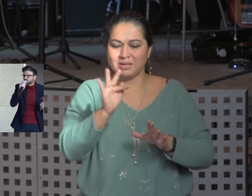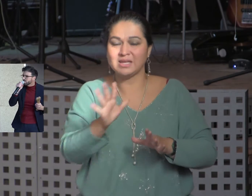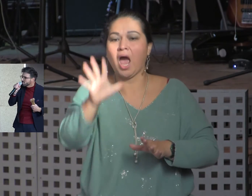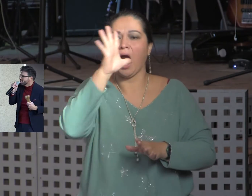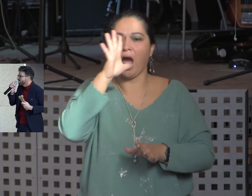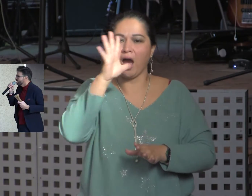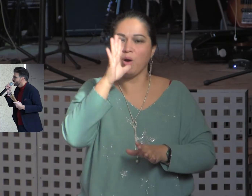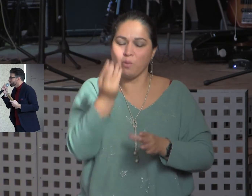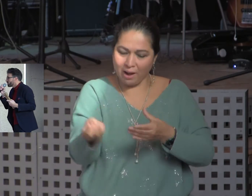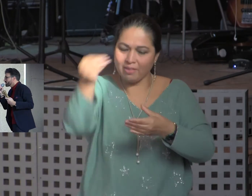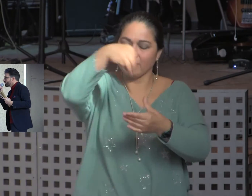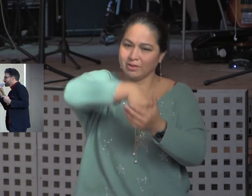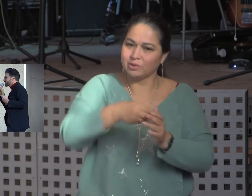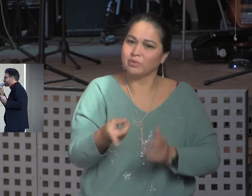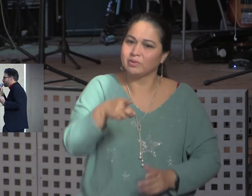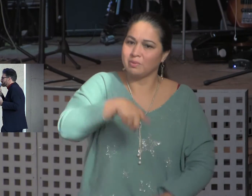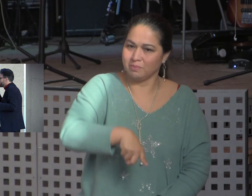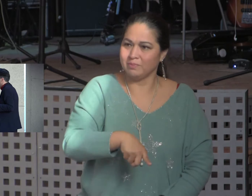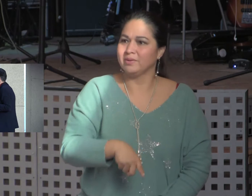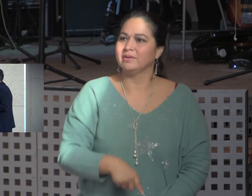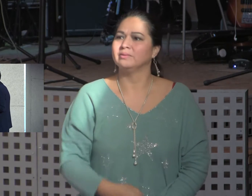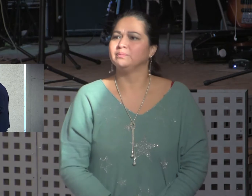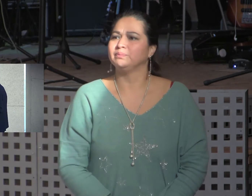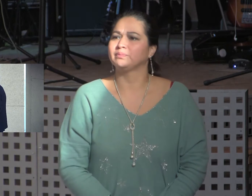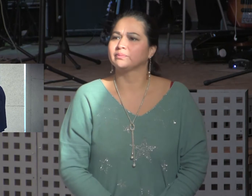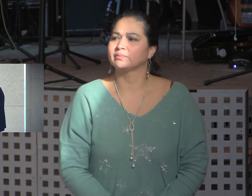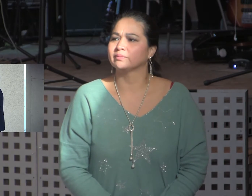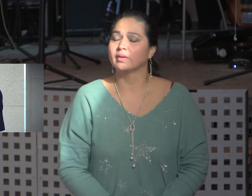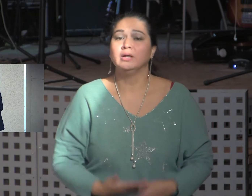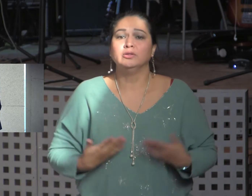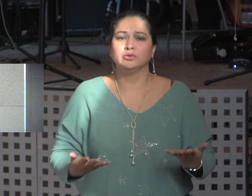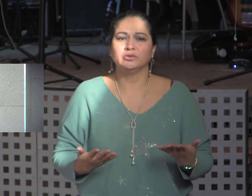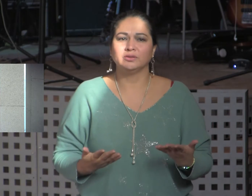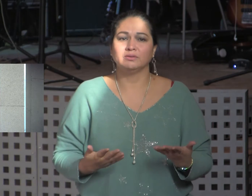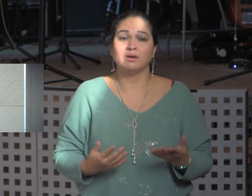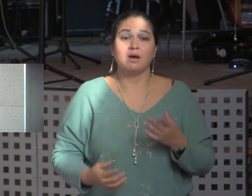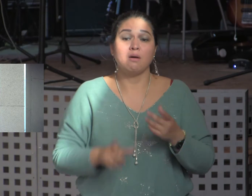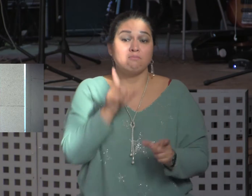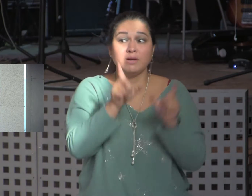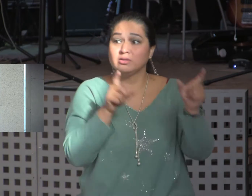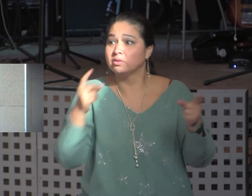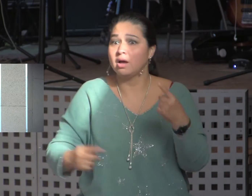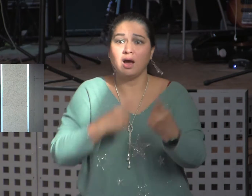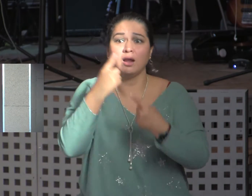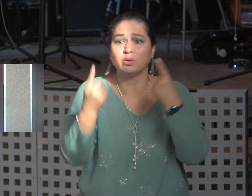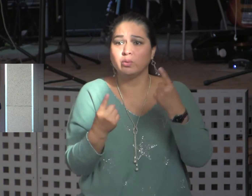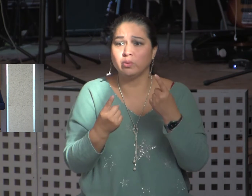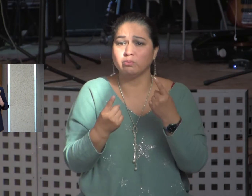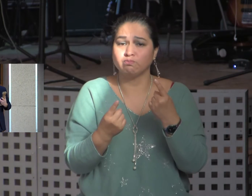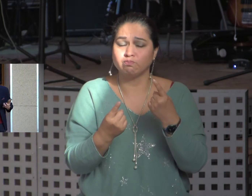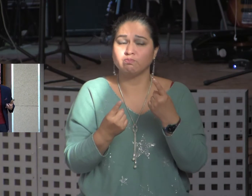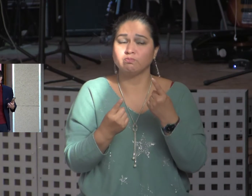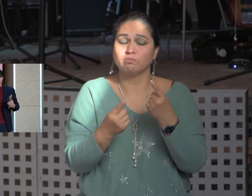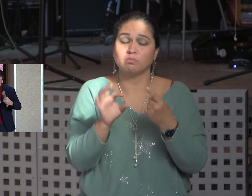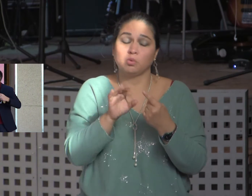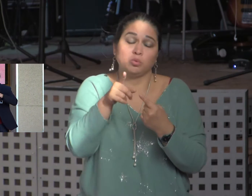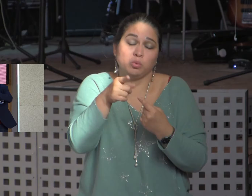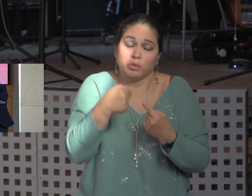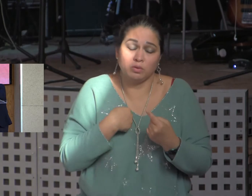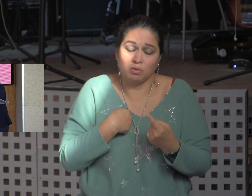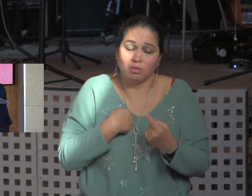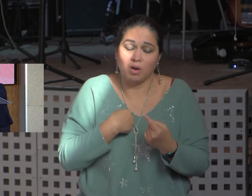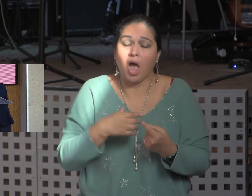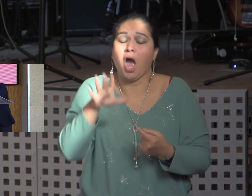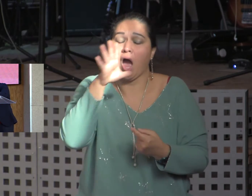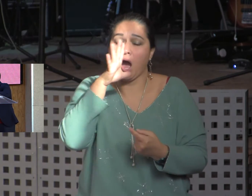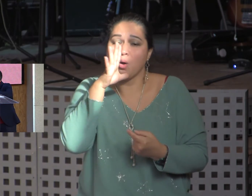Cuando tú y yo, sobre ciertas cosas, hemos perdido ese agua, el agua viva, el Espíritu